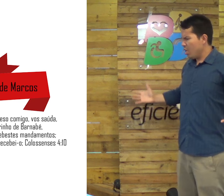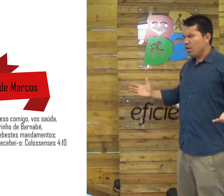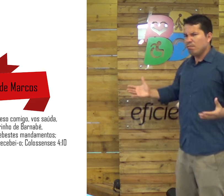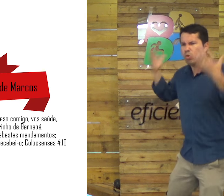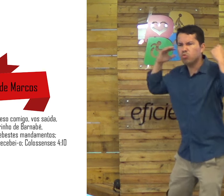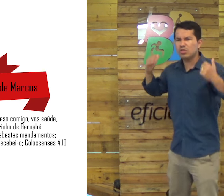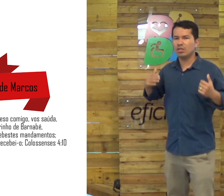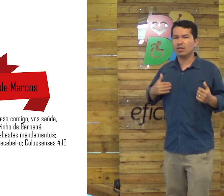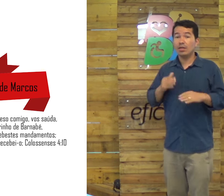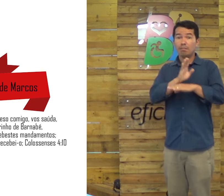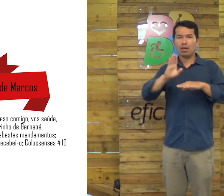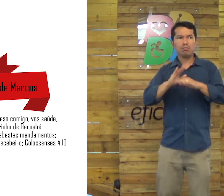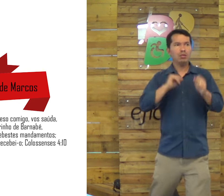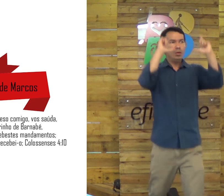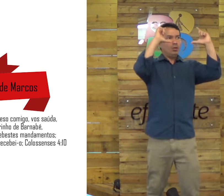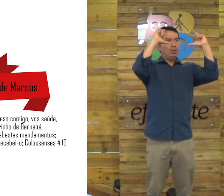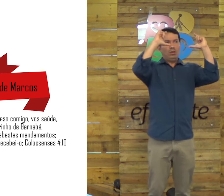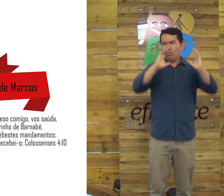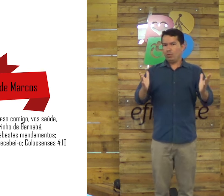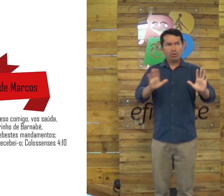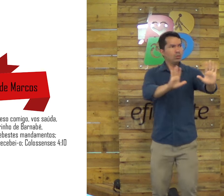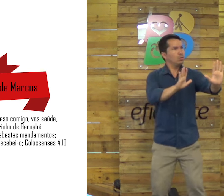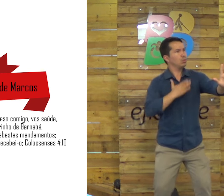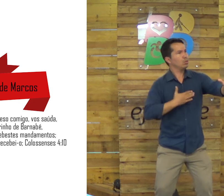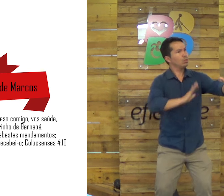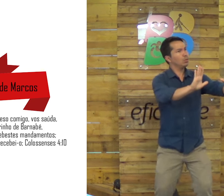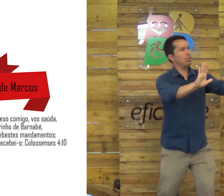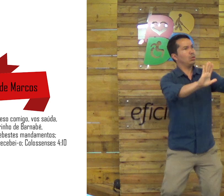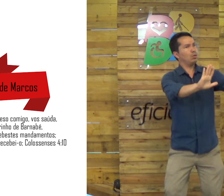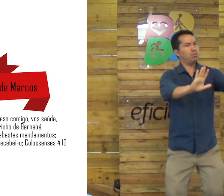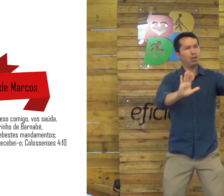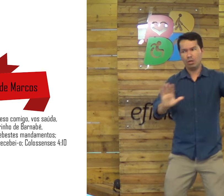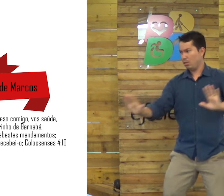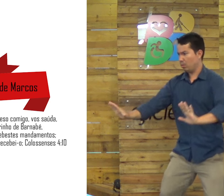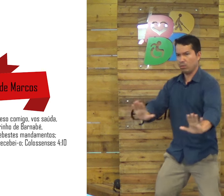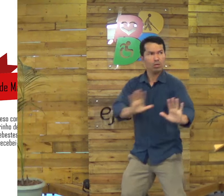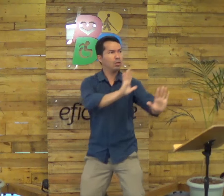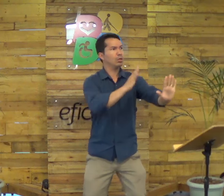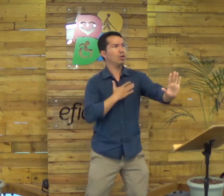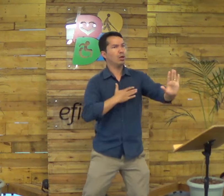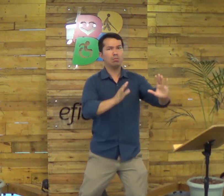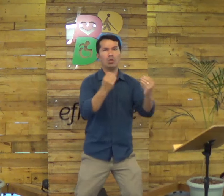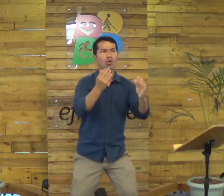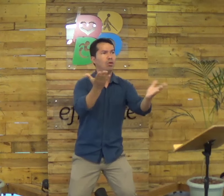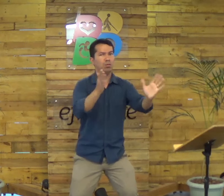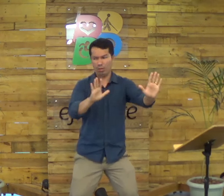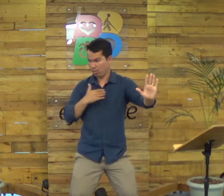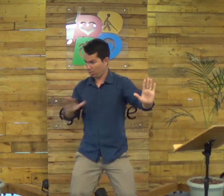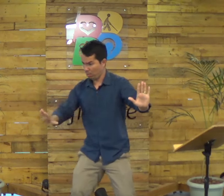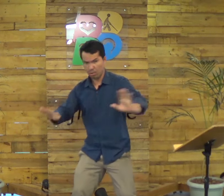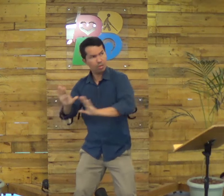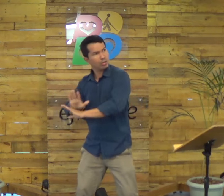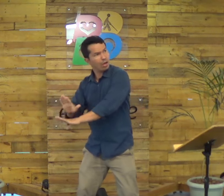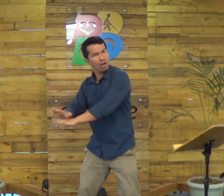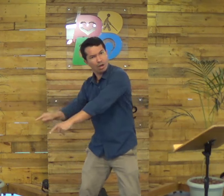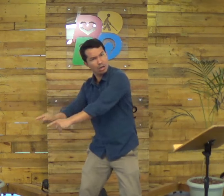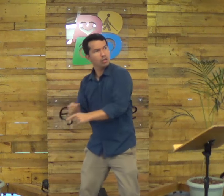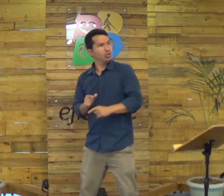trabalho comigo, então fica aí. Aí Barnabé falou, só estava aqui, então calma, calma, calma, pera, pera, vamos, vamos, vamos,